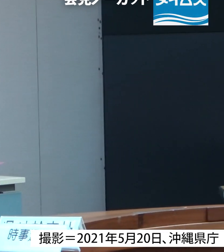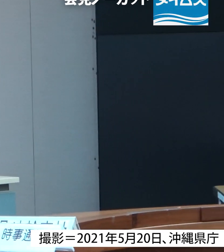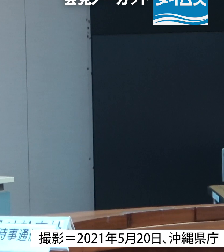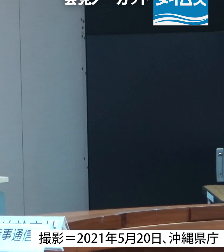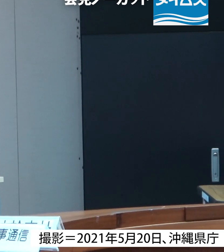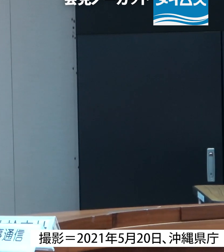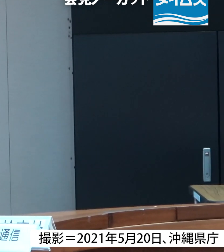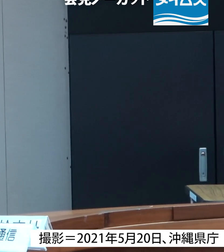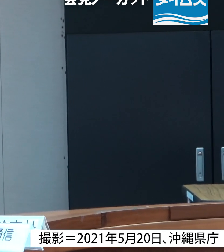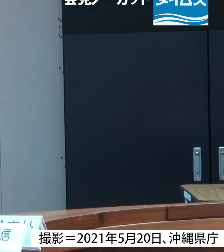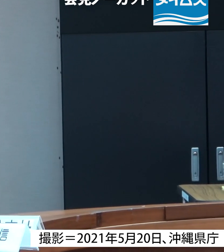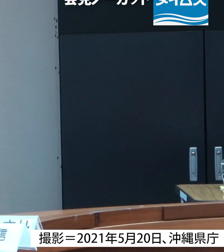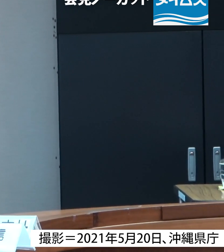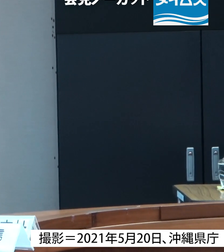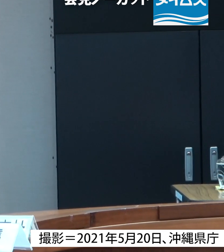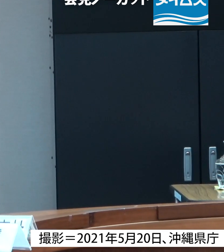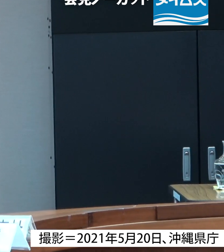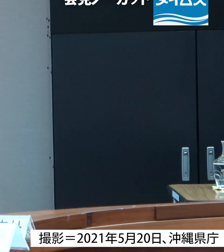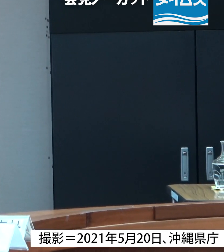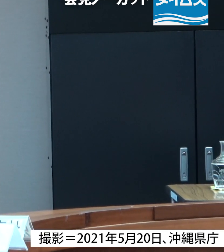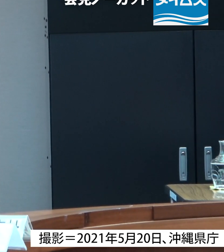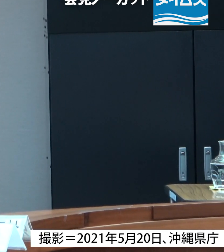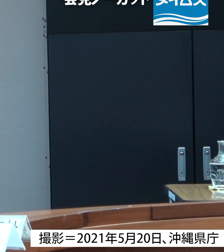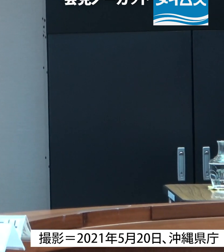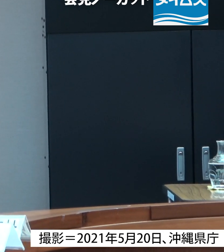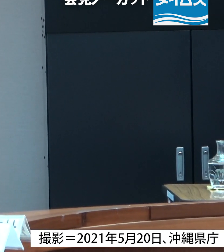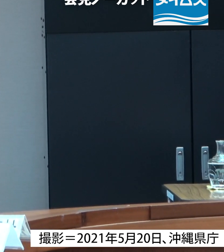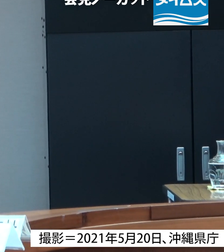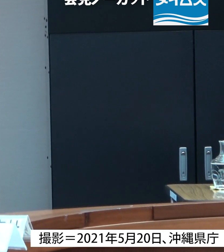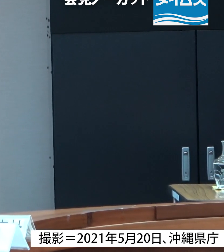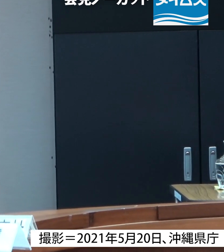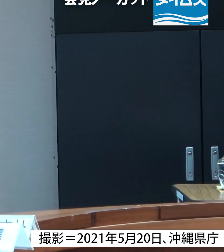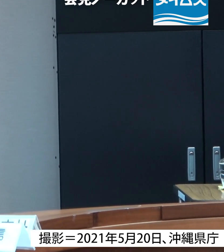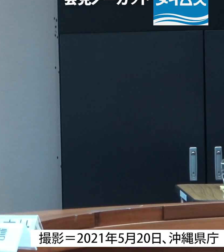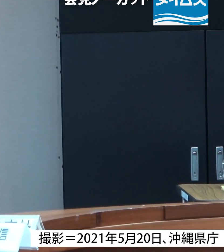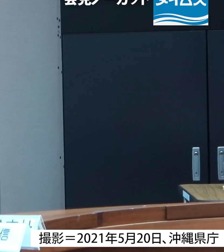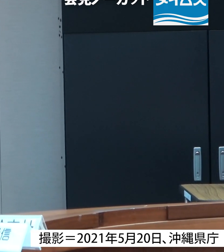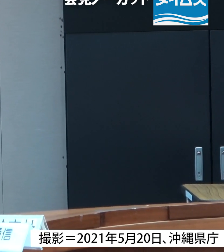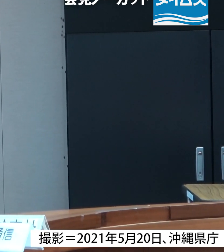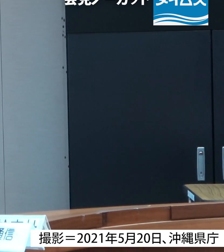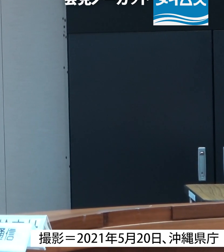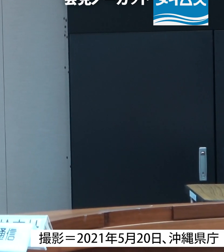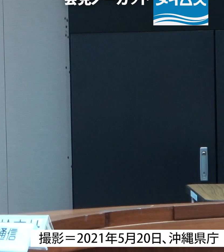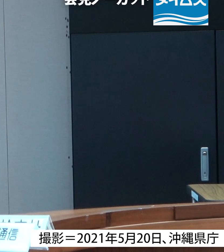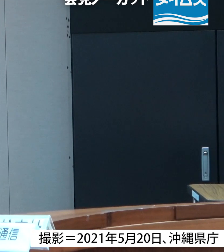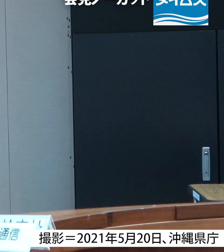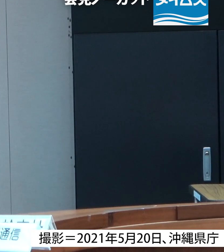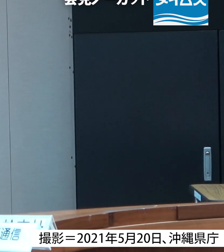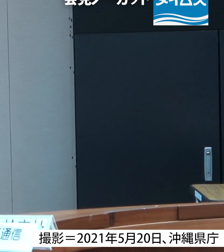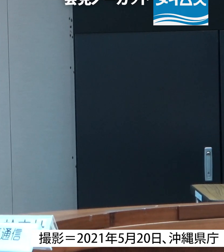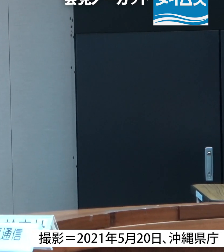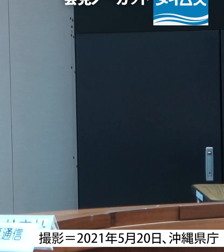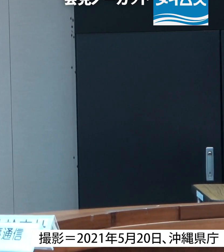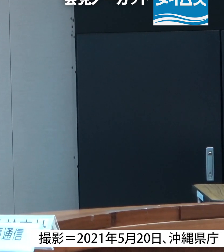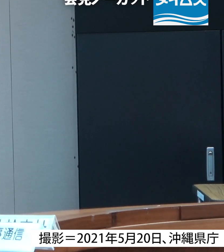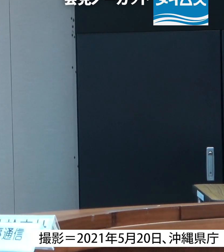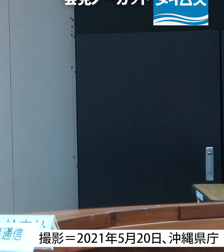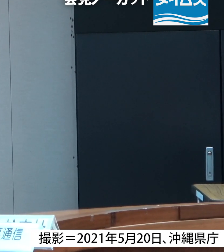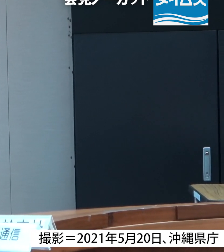すいません、高速ですが4件は応じてくれていたということも確認しているところです。